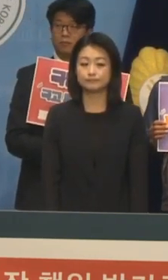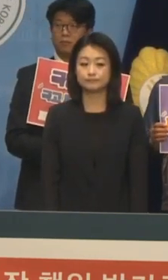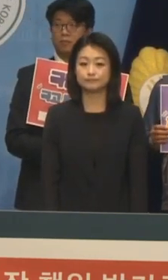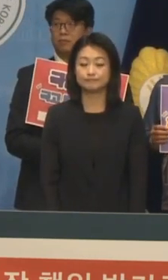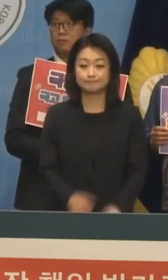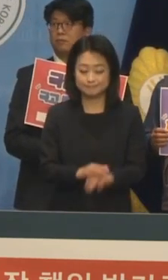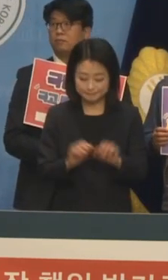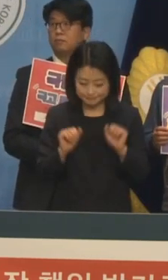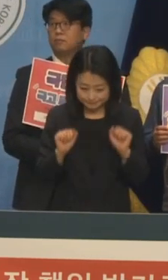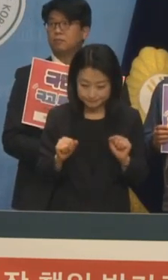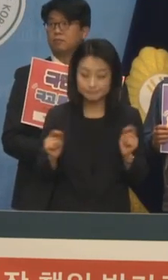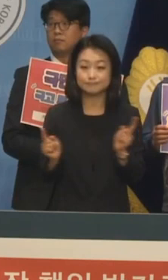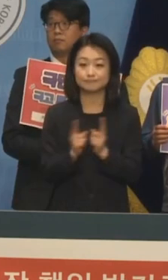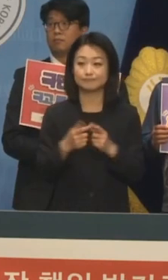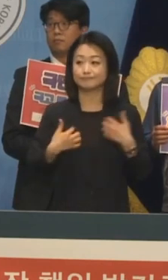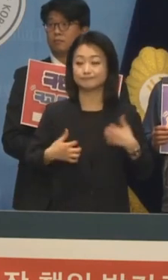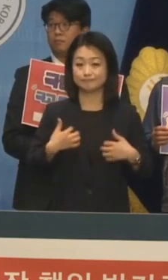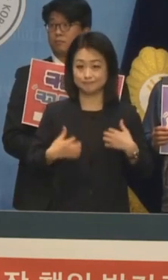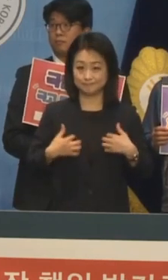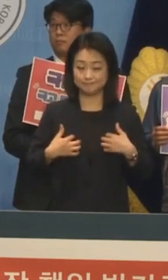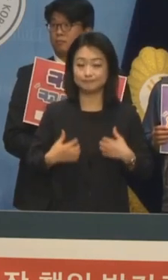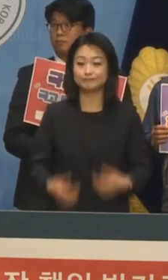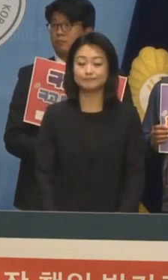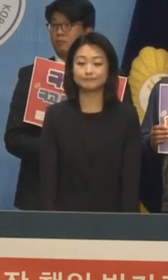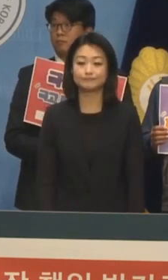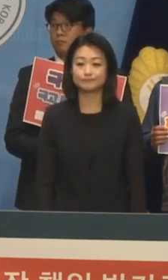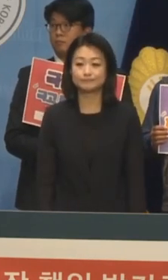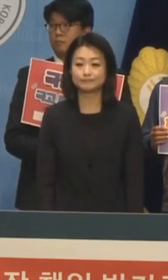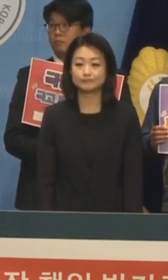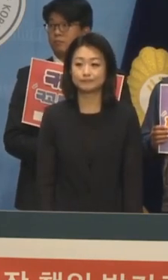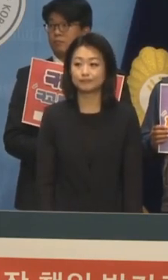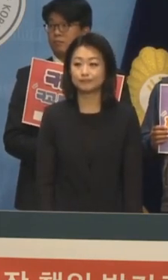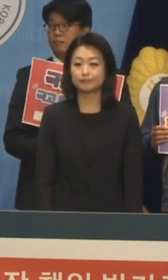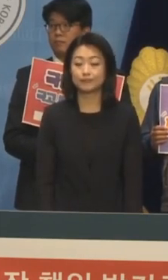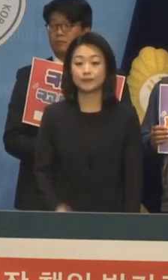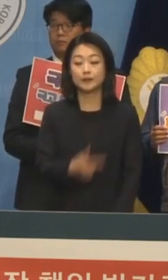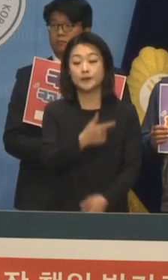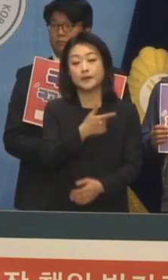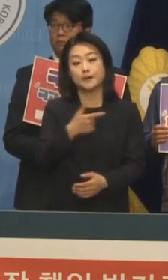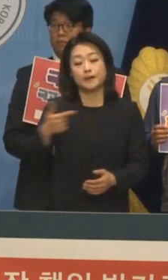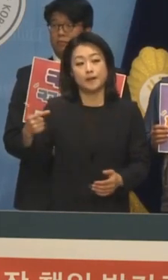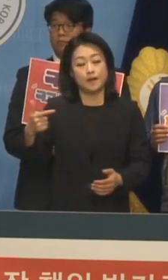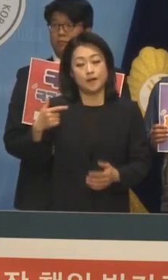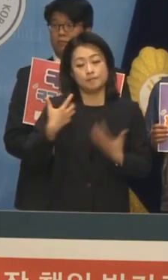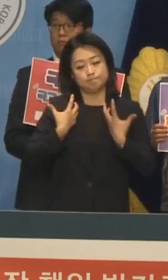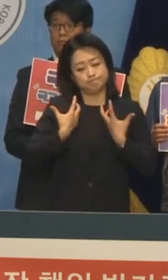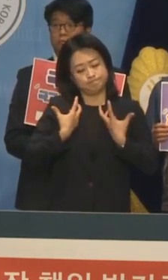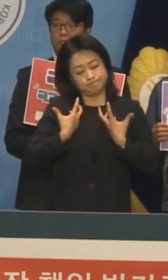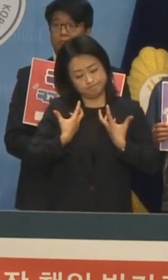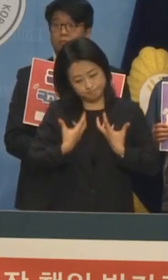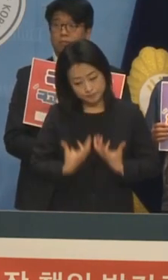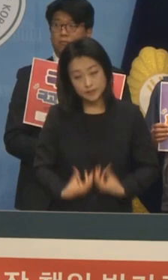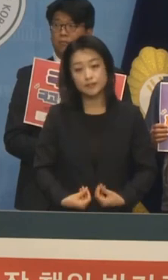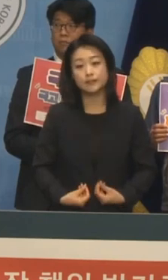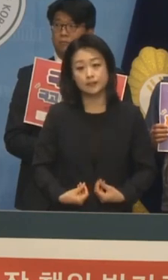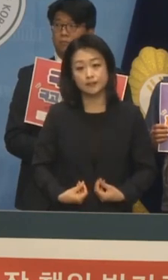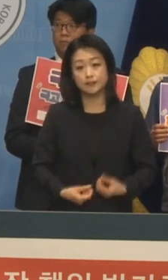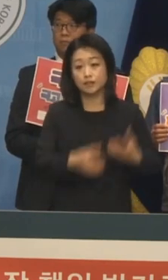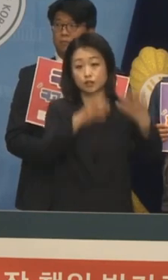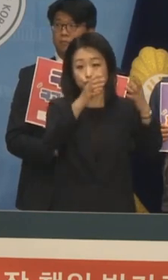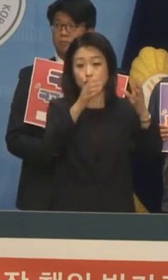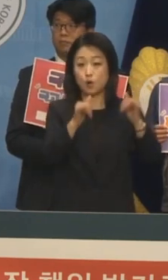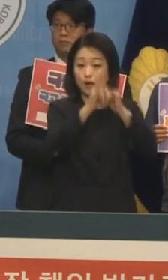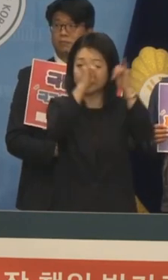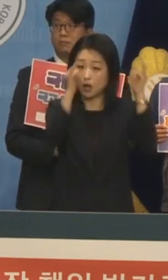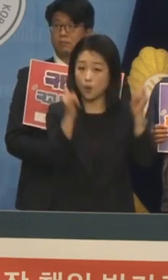네, 안녕하십니까. 한국노총 정책 2본부장 유재강입니다. 참으로 황망하기 그지없습니다. 국가와